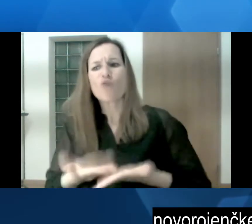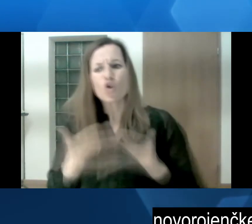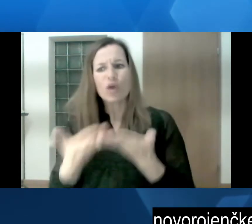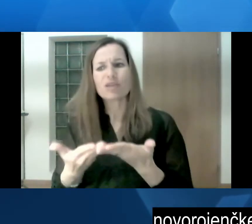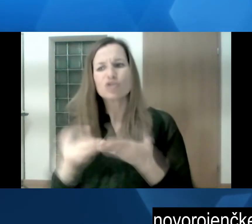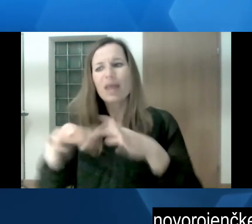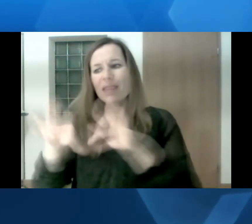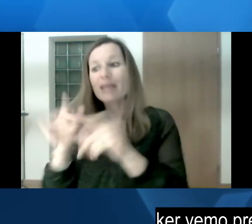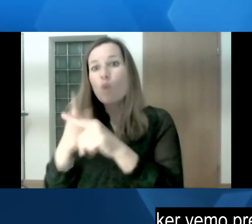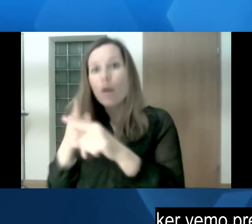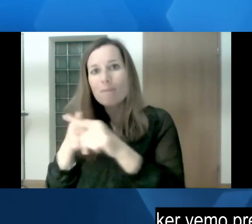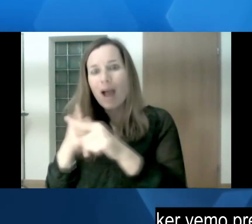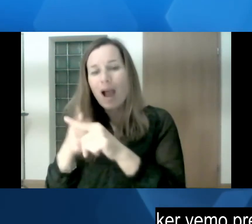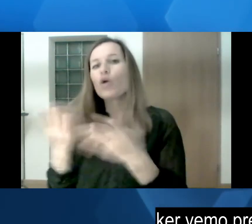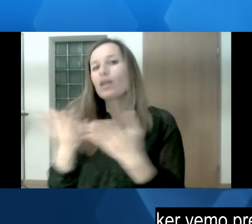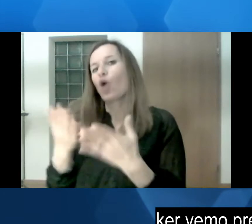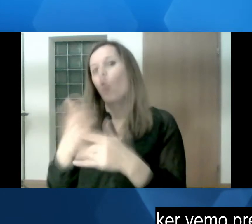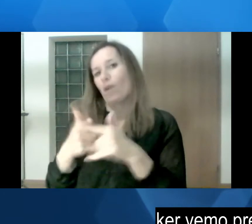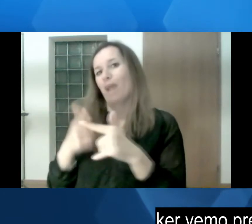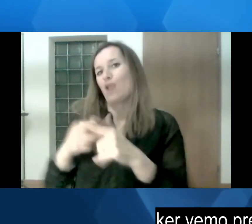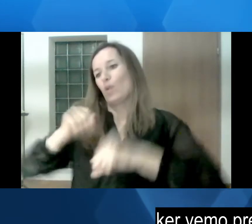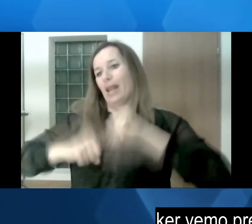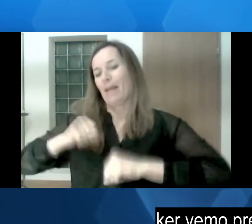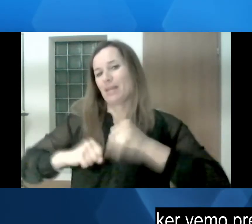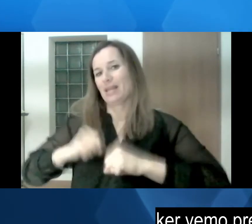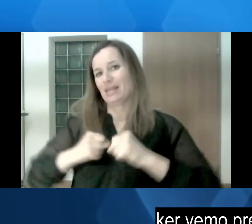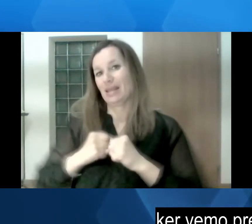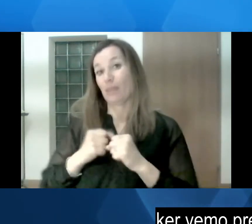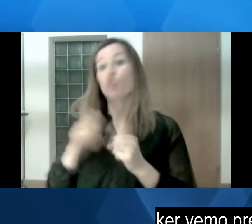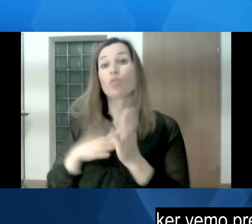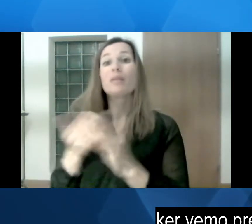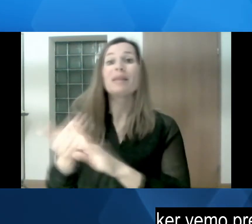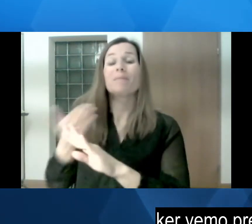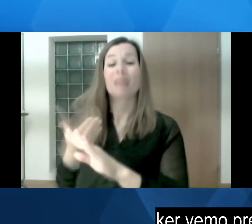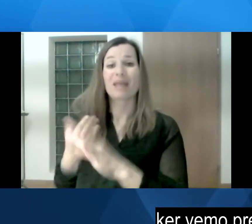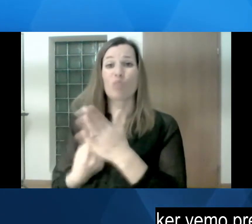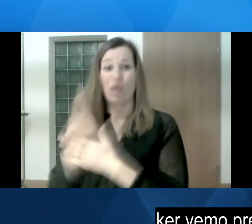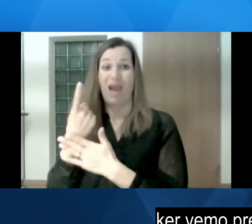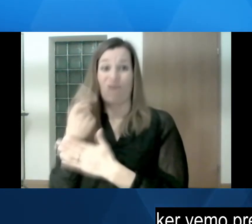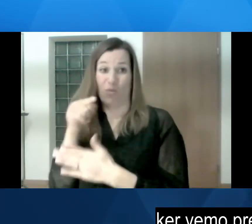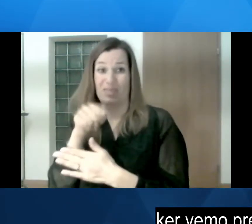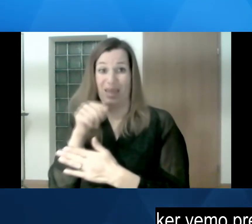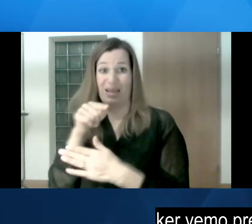lahko rehabilitiramo, ker vemo pred pojavom tega screeninga sluha.